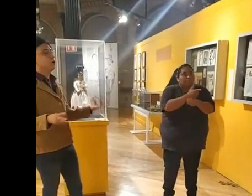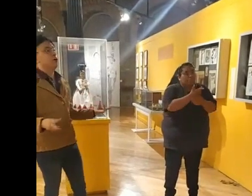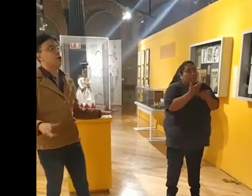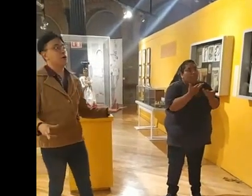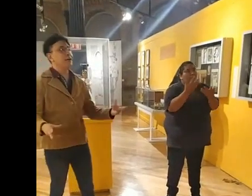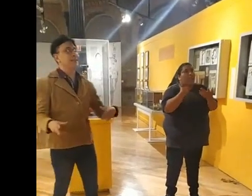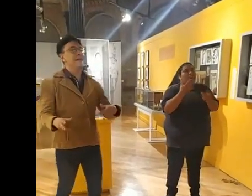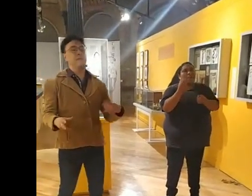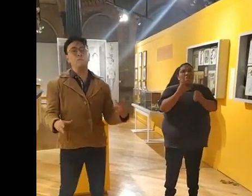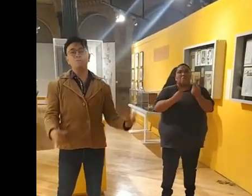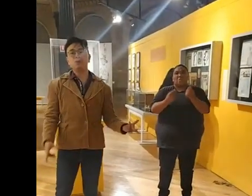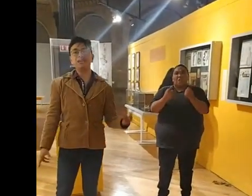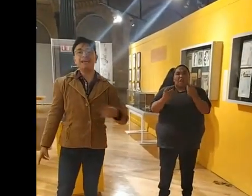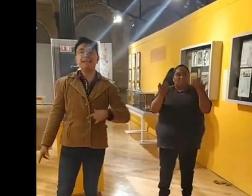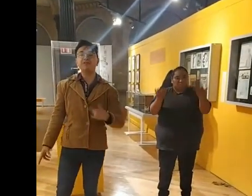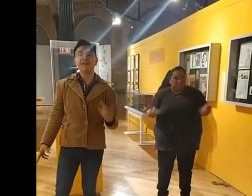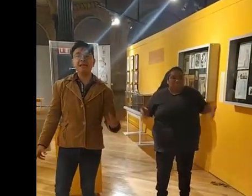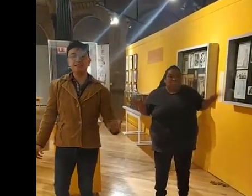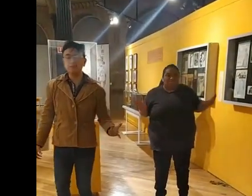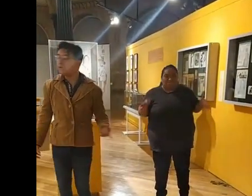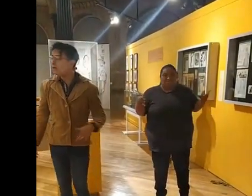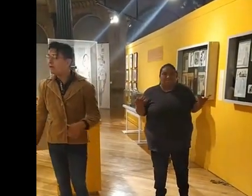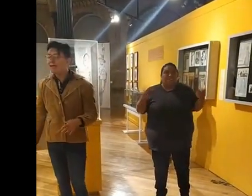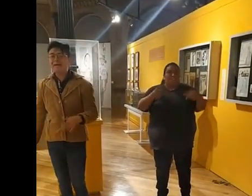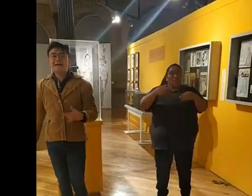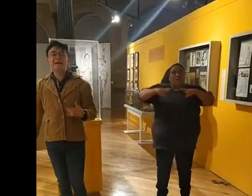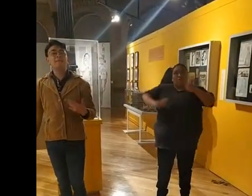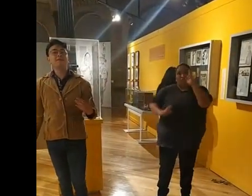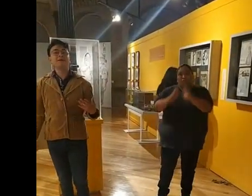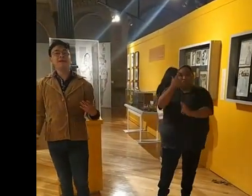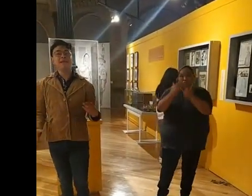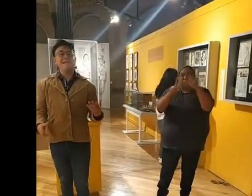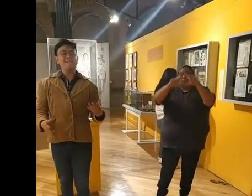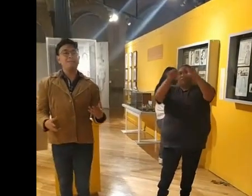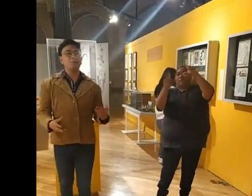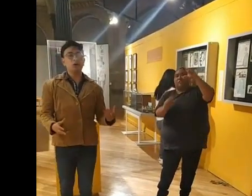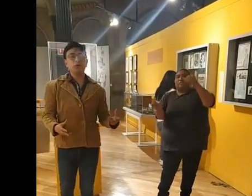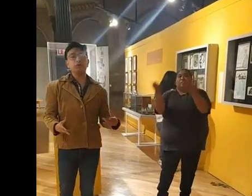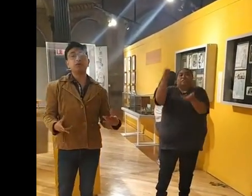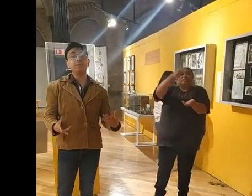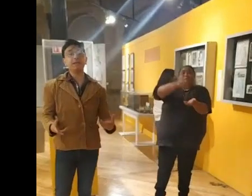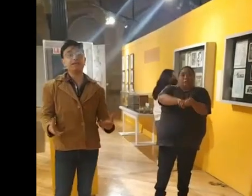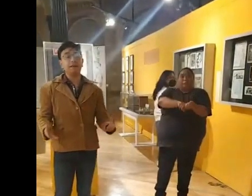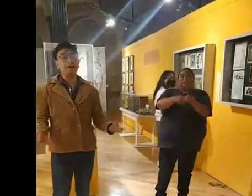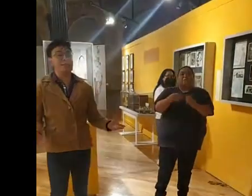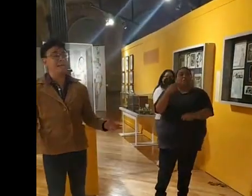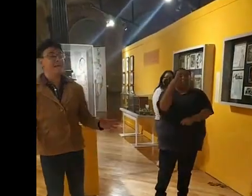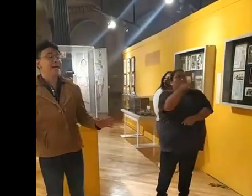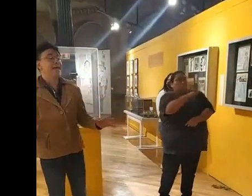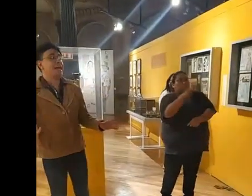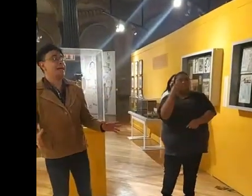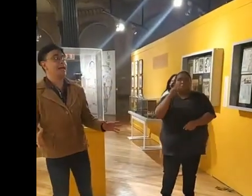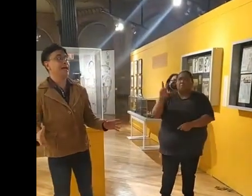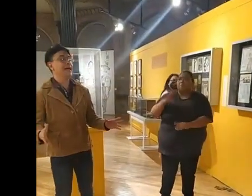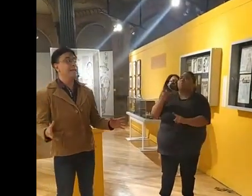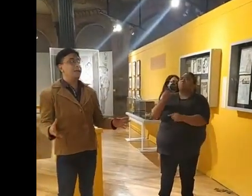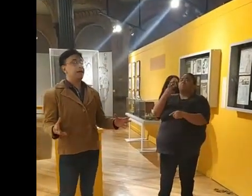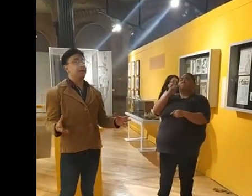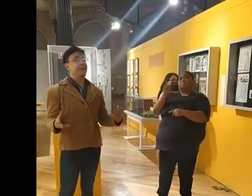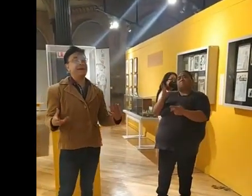del folclore, de la revolución y el nacionalismo. ¿Qué vamos a ver en este núcleo? Pues justamente esta parte en la